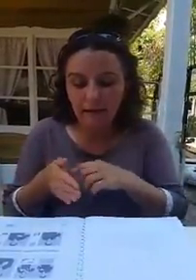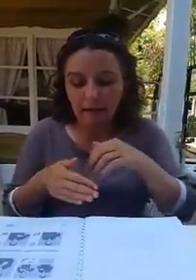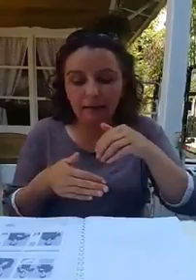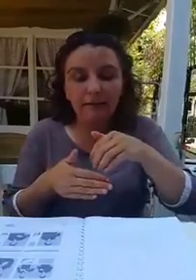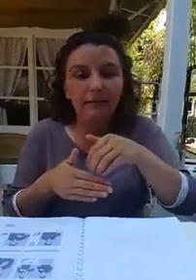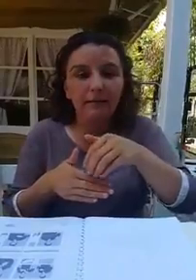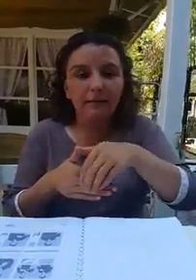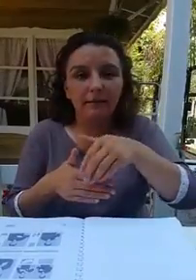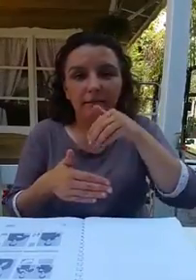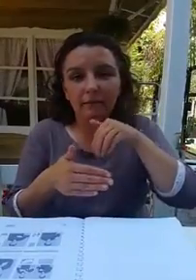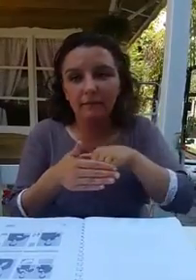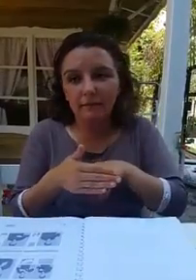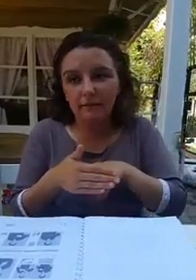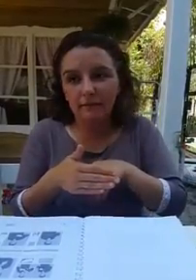senet,